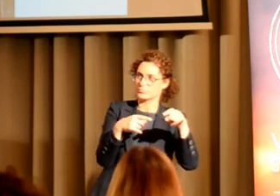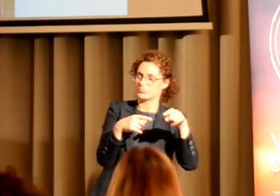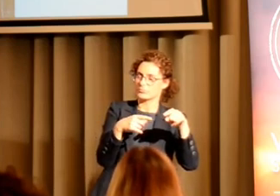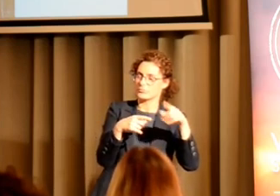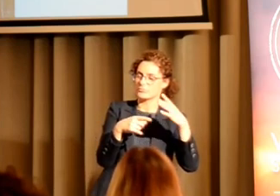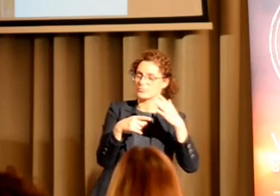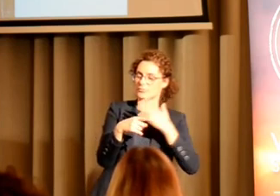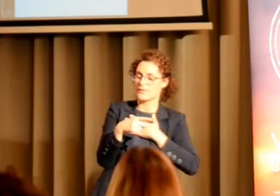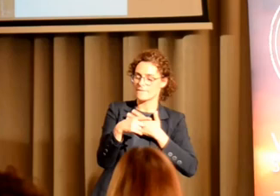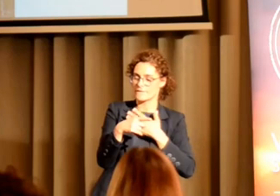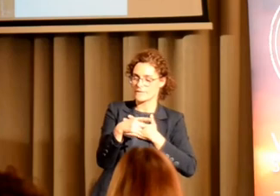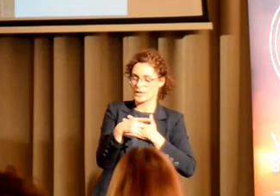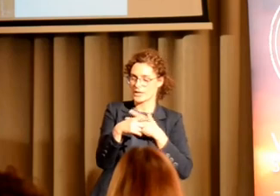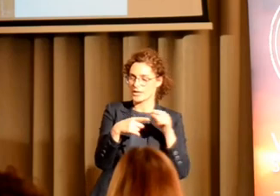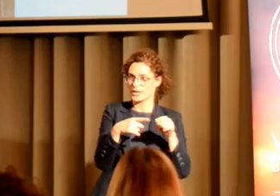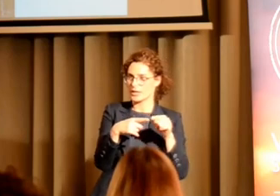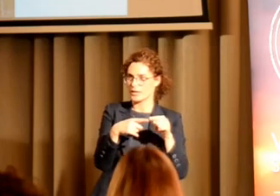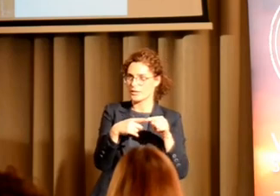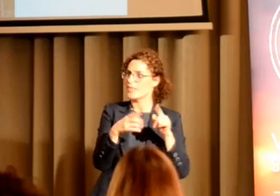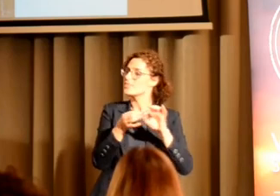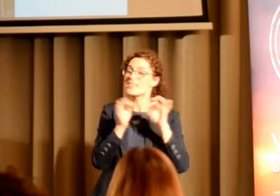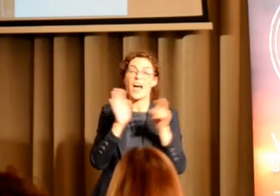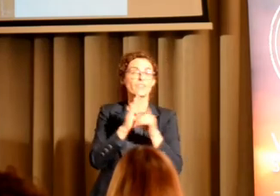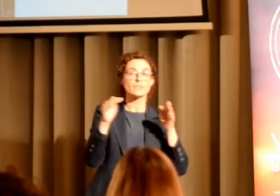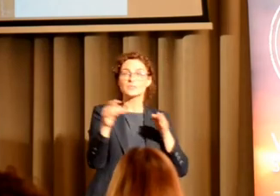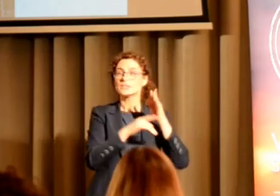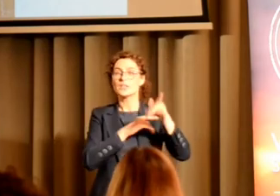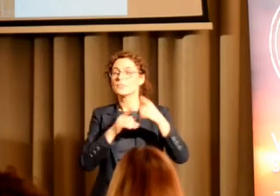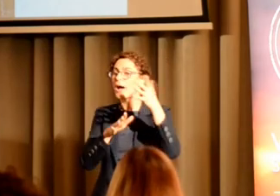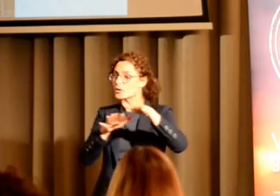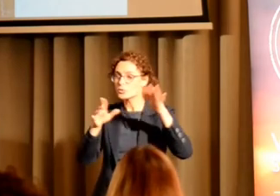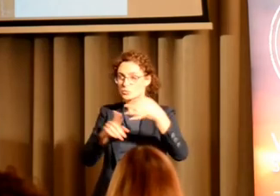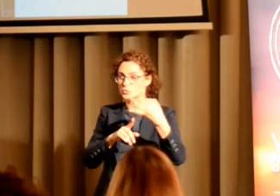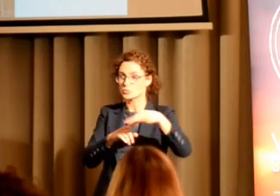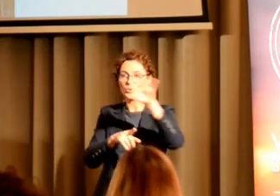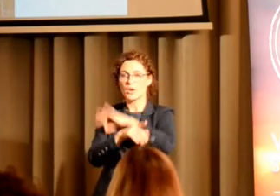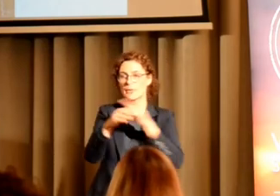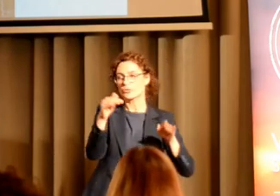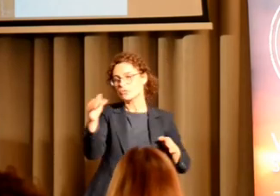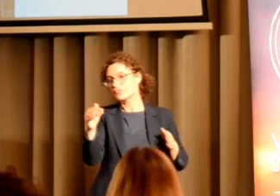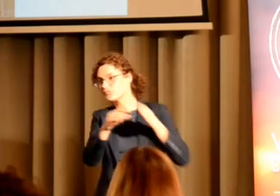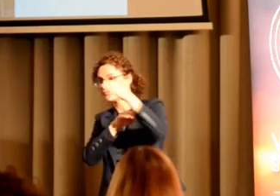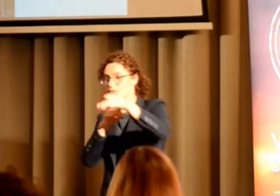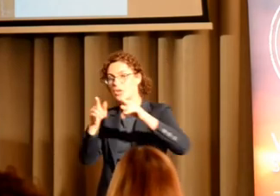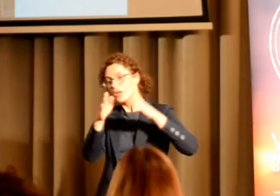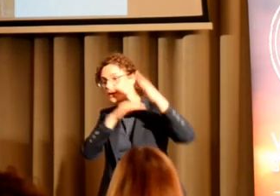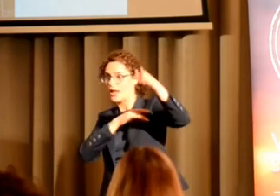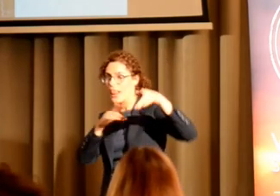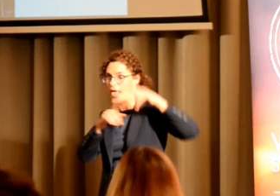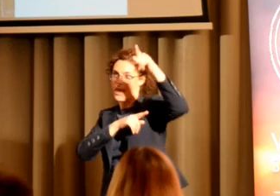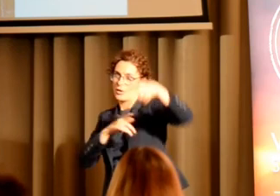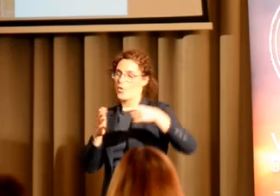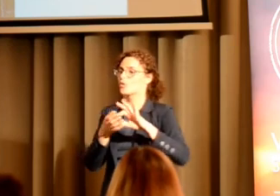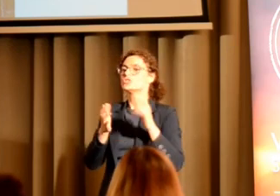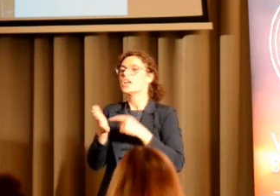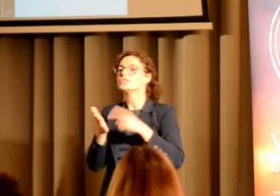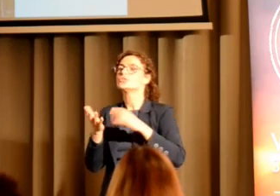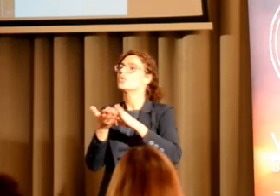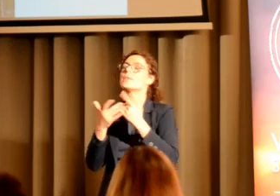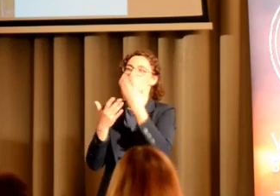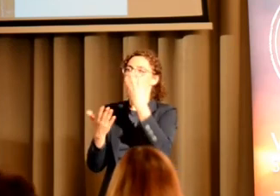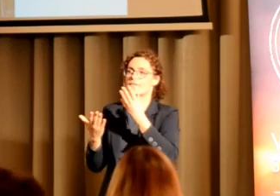dziesiątki, setki, a nawet tysiące kilometrów do przodu. W naszej strefie klimatycznej najczęściej są to takie